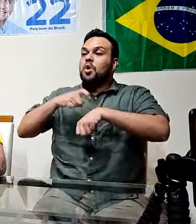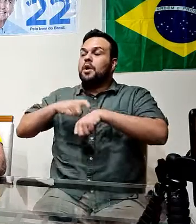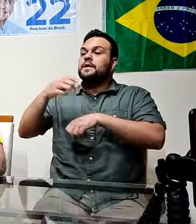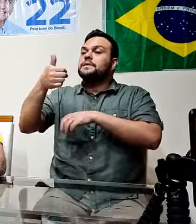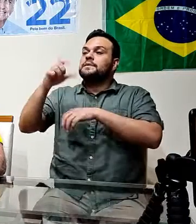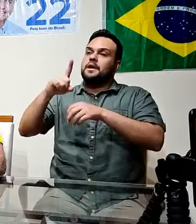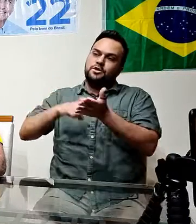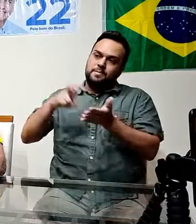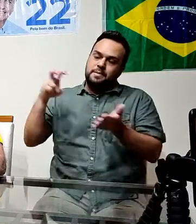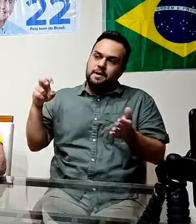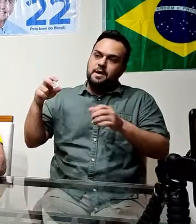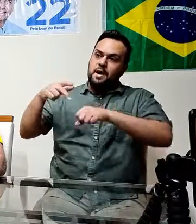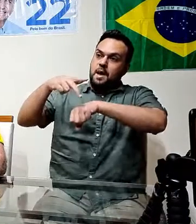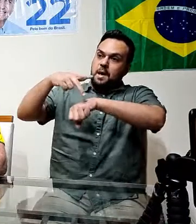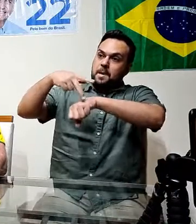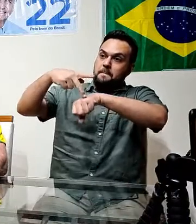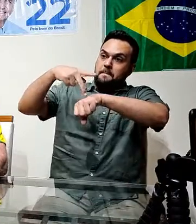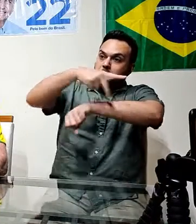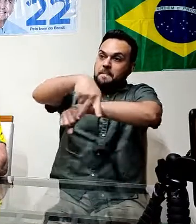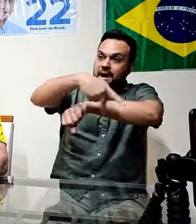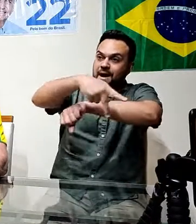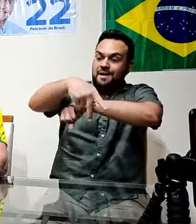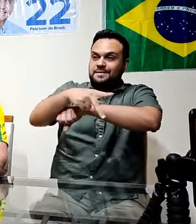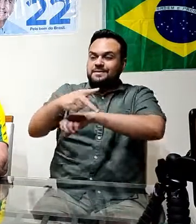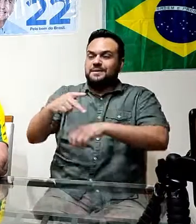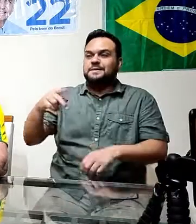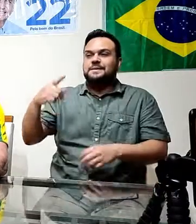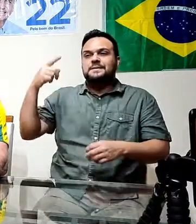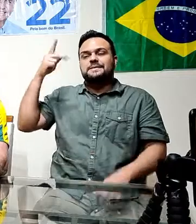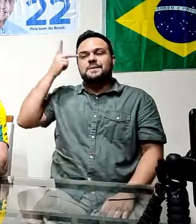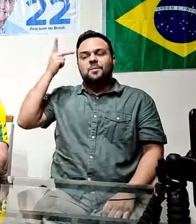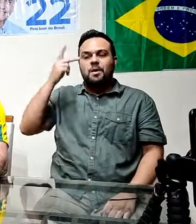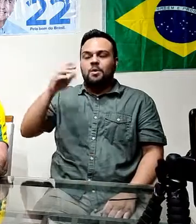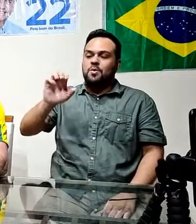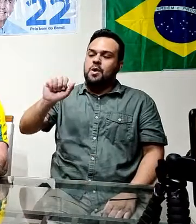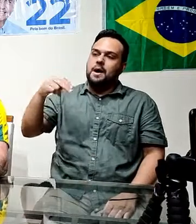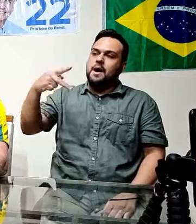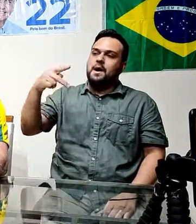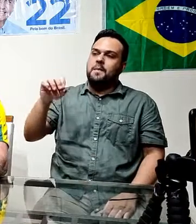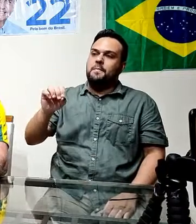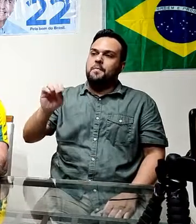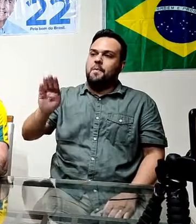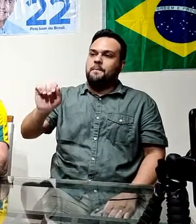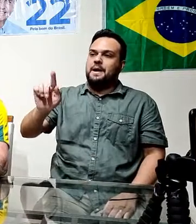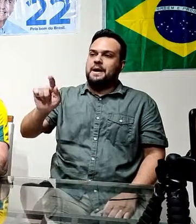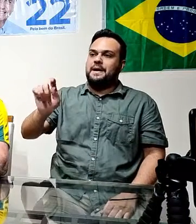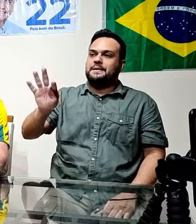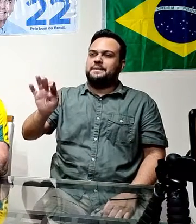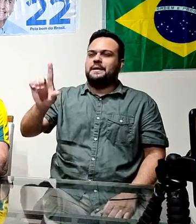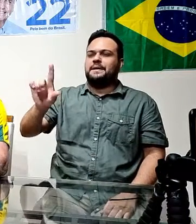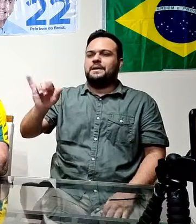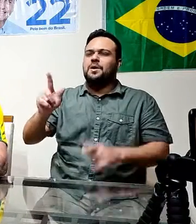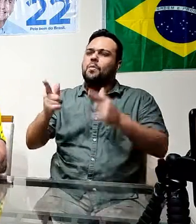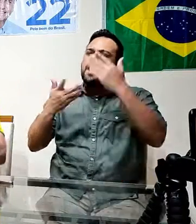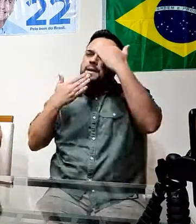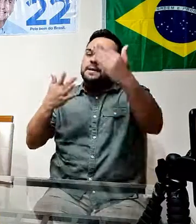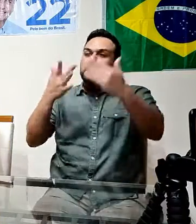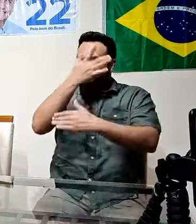Praça Campo de Bagatelle, em São Paulo. Vamos dar um passeio de moto. Pessoal, eu já agradeço quem